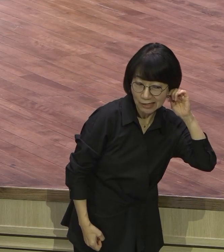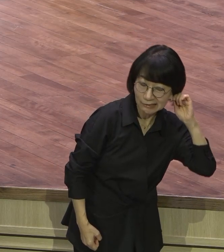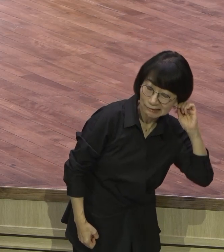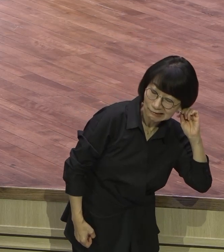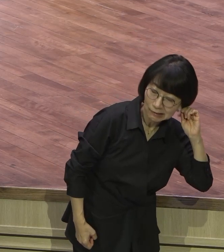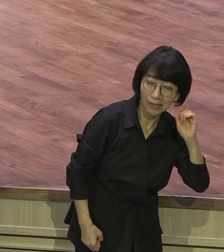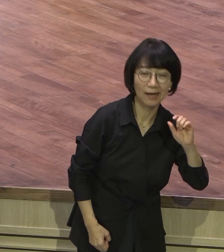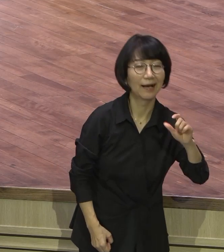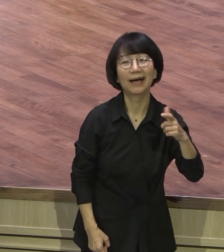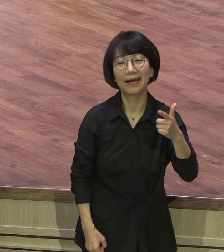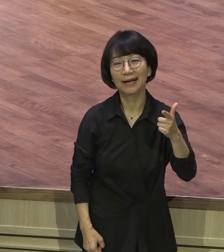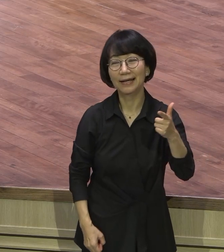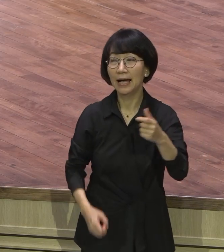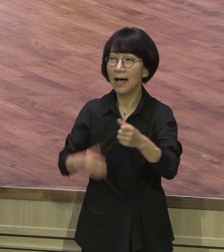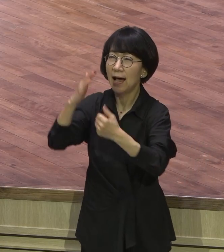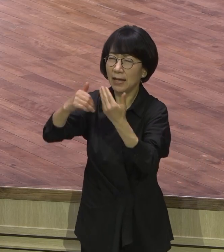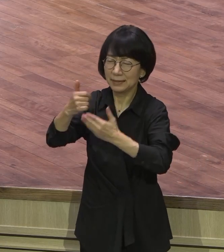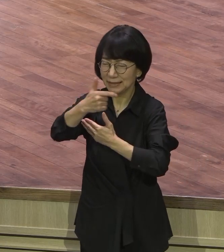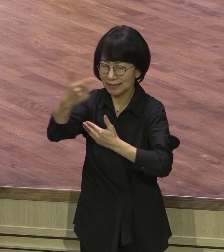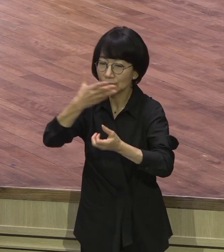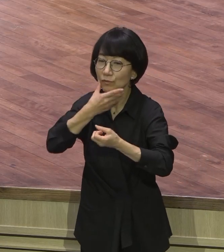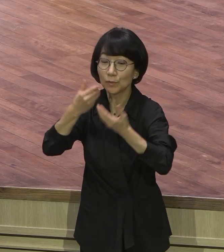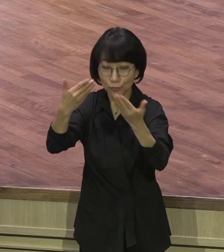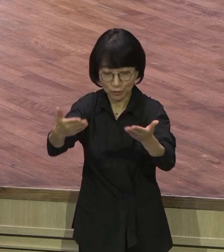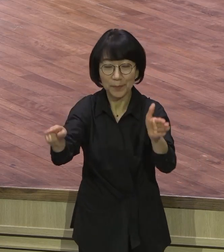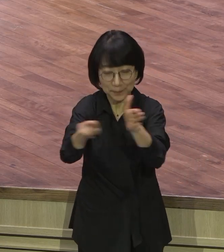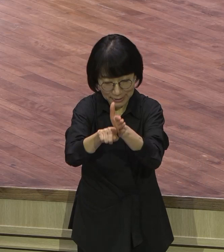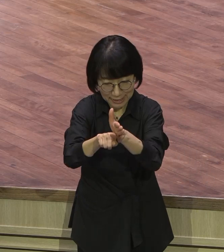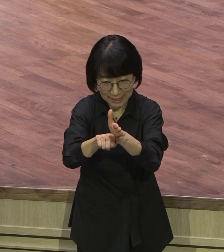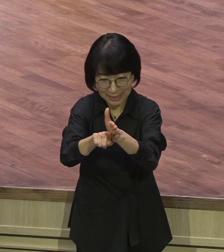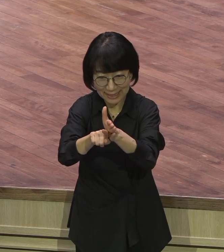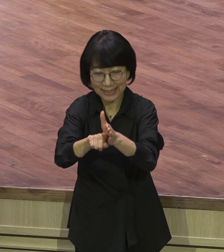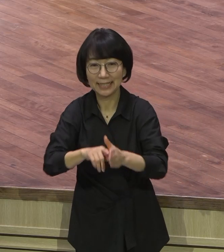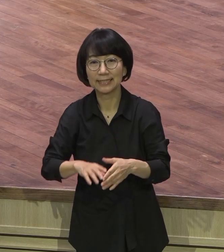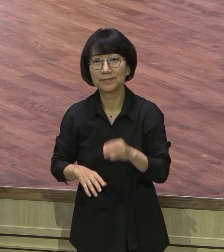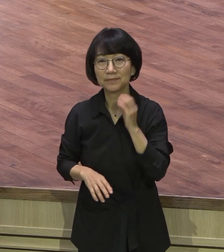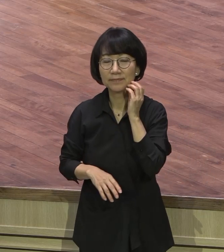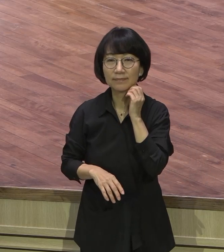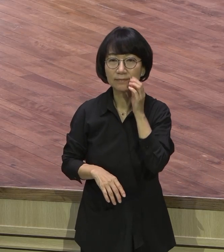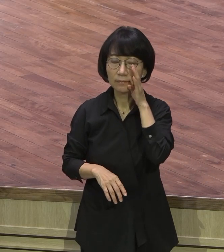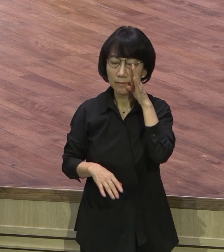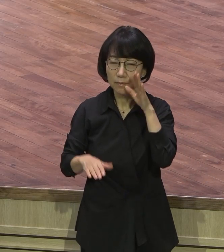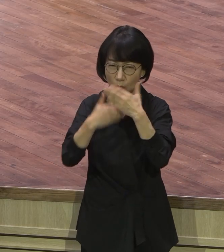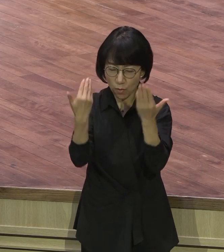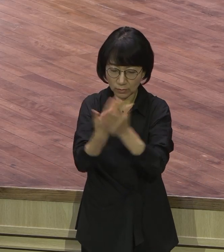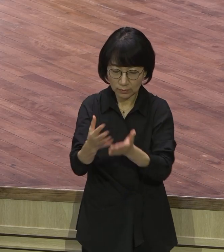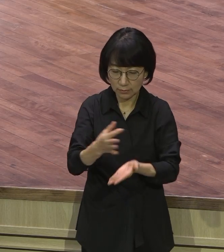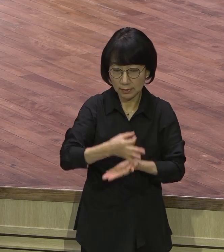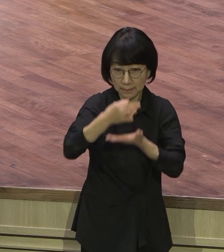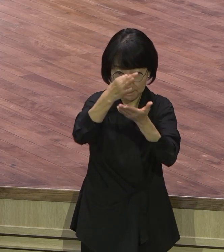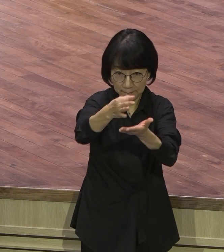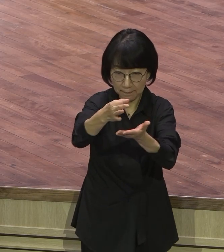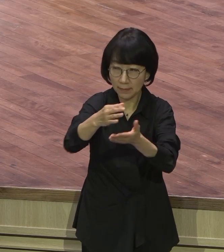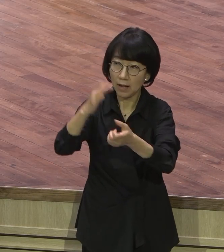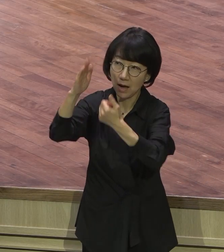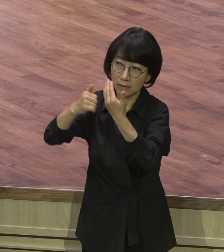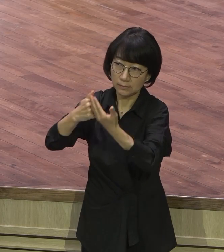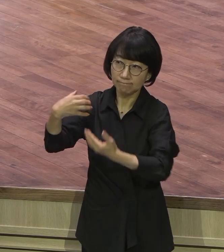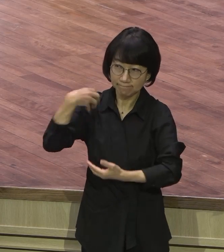하나님이 크게 축복하실 줄로 믿습니다 전재산을 다 바쳤습니다 하나님 책임져 주셔야지